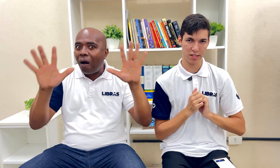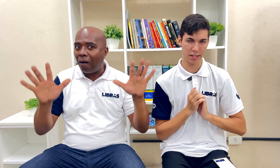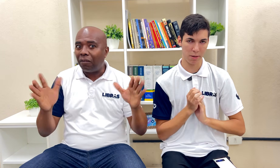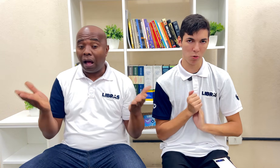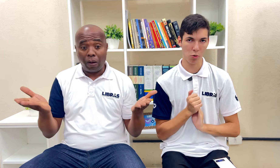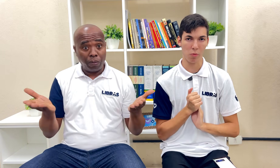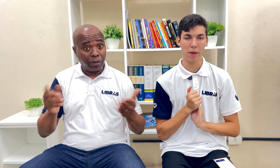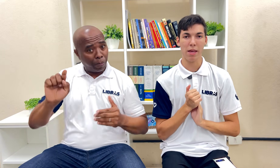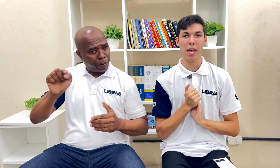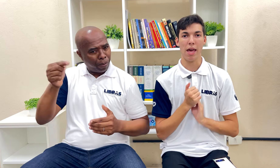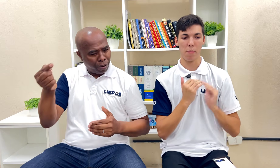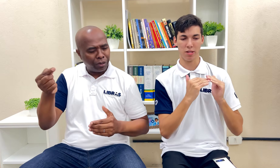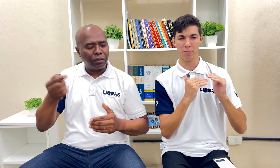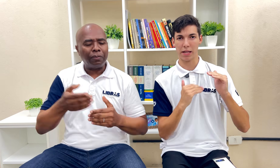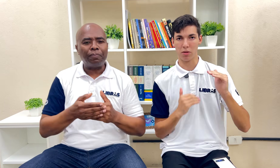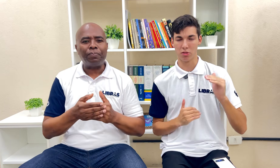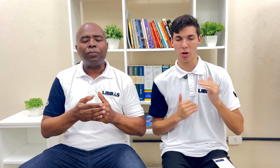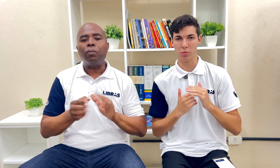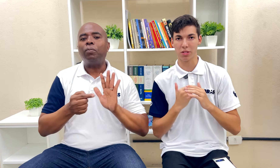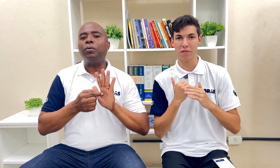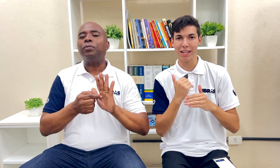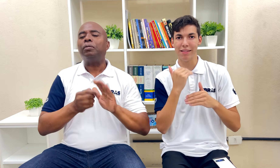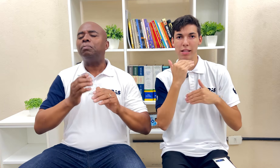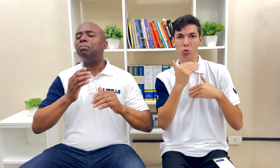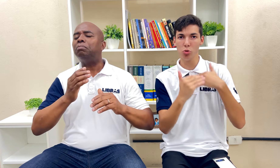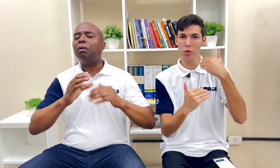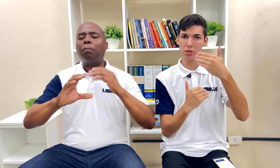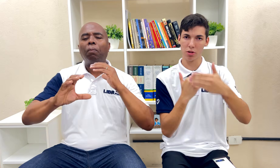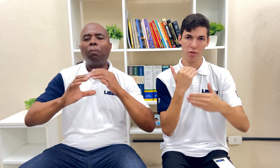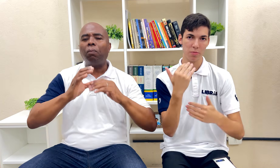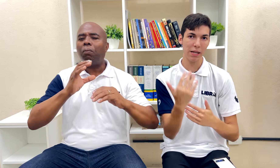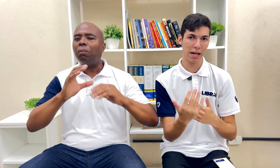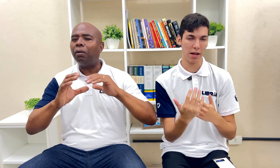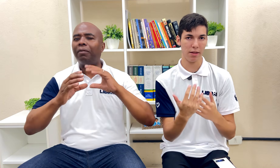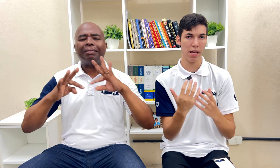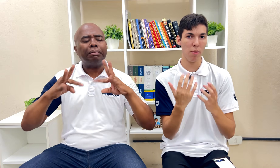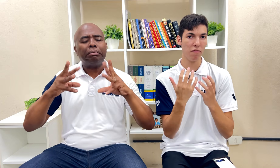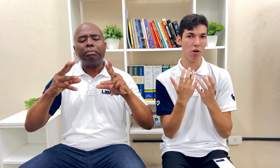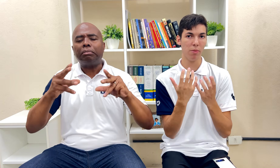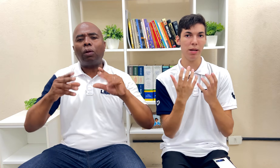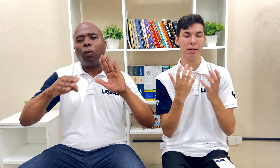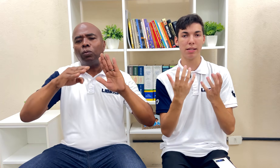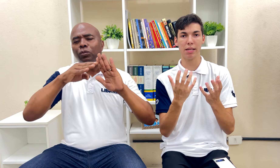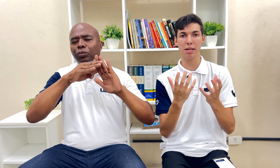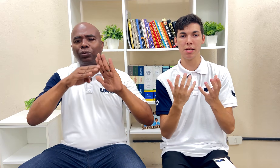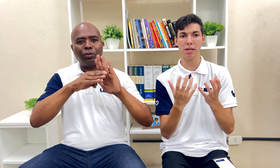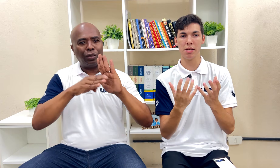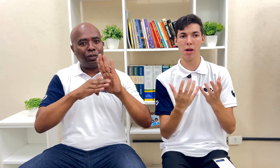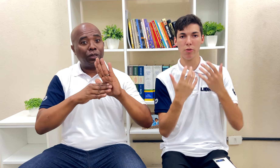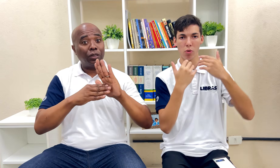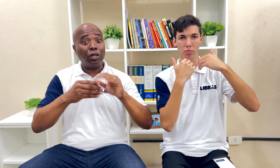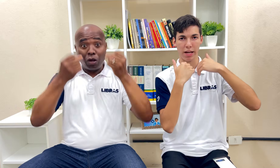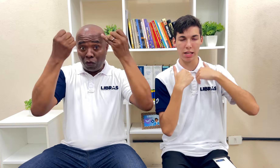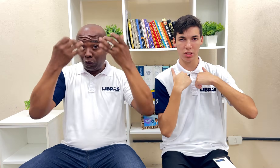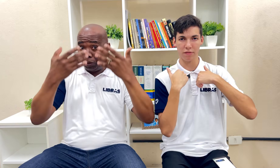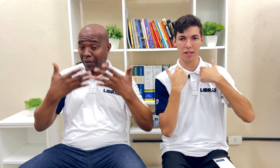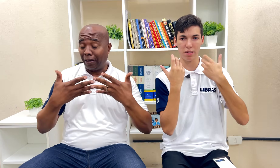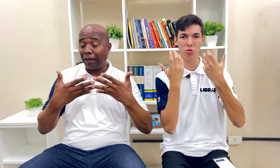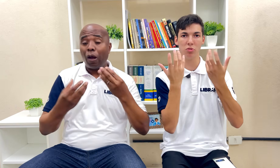daqui a pouco, após explicar os tópicos, que vai ter tudo isso que eu vou explicar. E é uma forma que eu encontrei de fazer o surdo